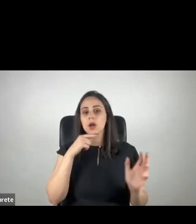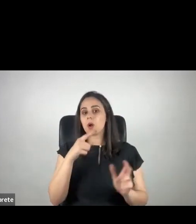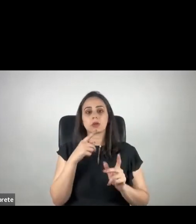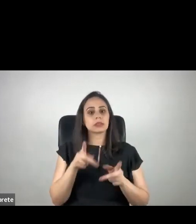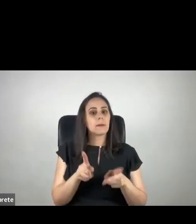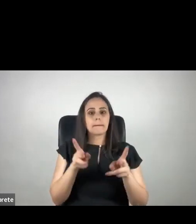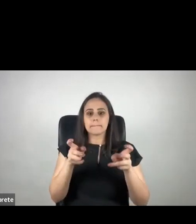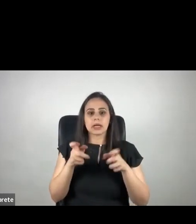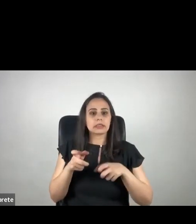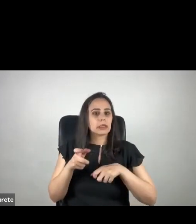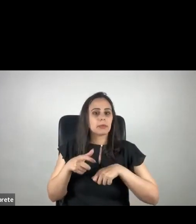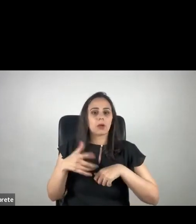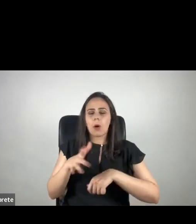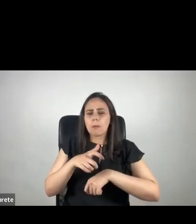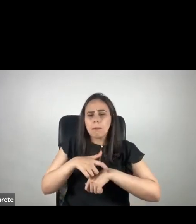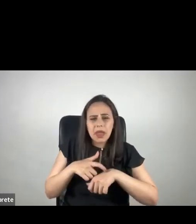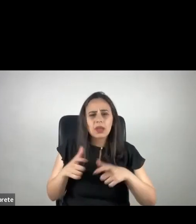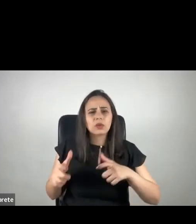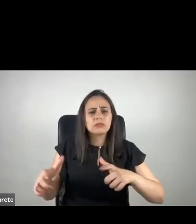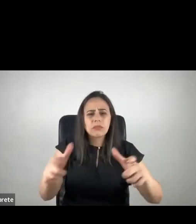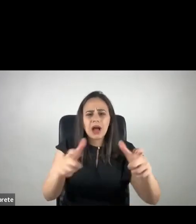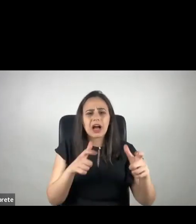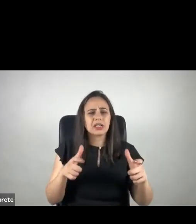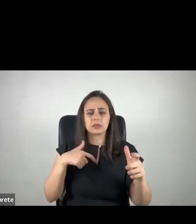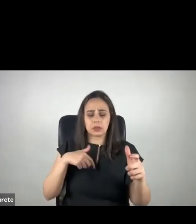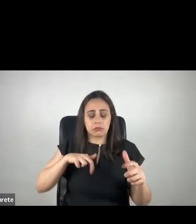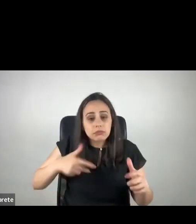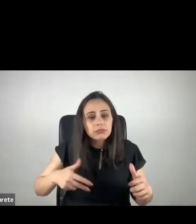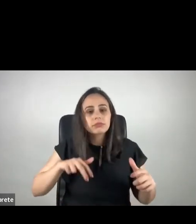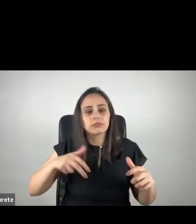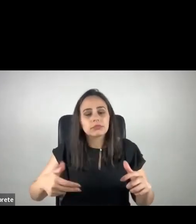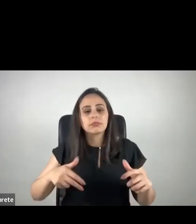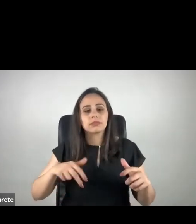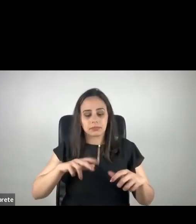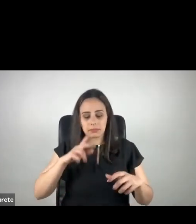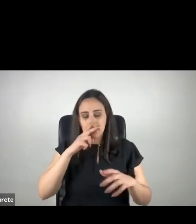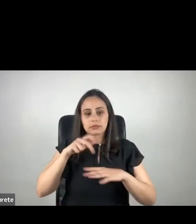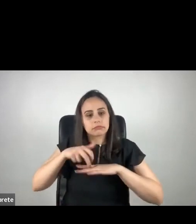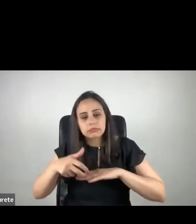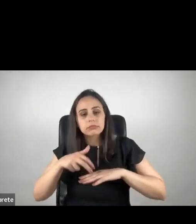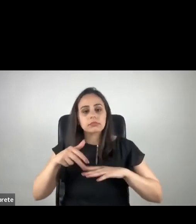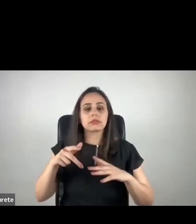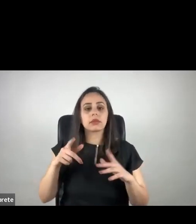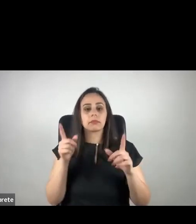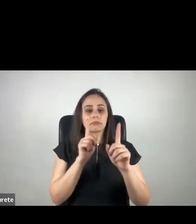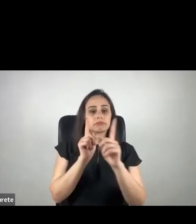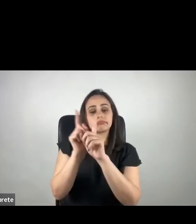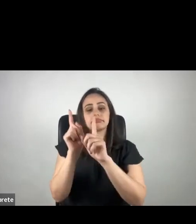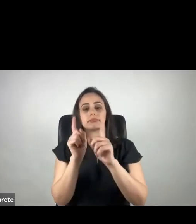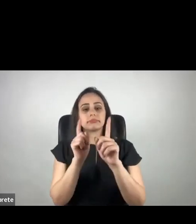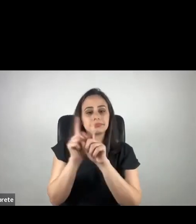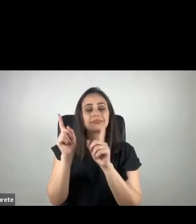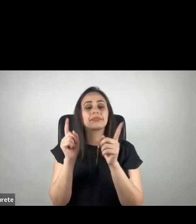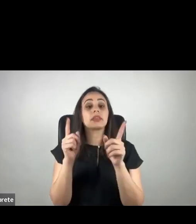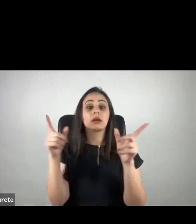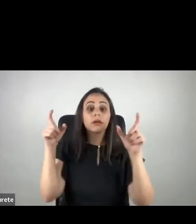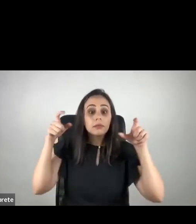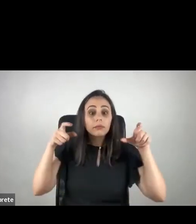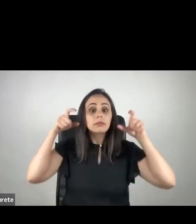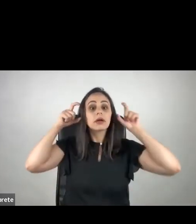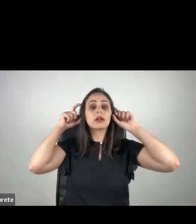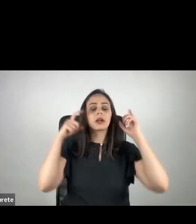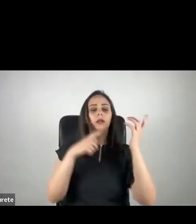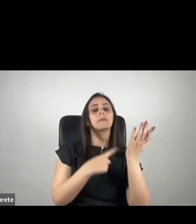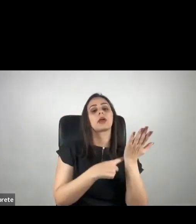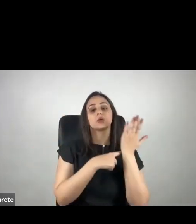de tempo e de espaço. Eu começo a tropeçar muito mais, bater mais nas pessoas. Então, o aparelho não só me ajuda